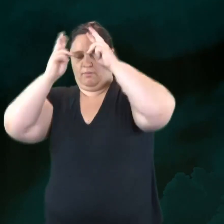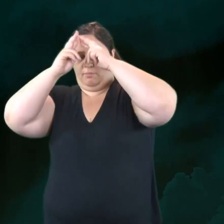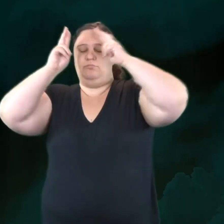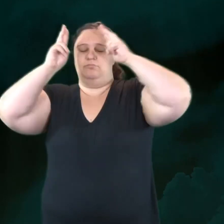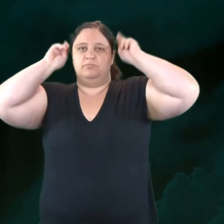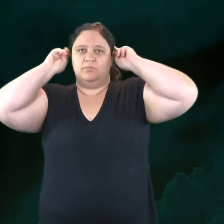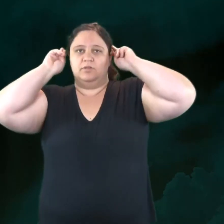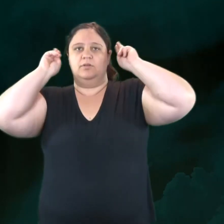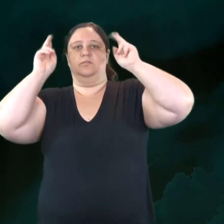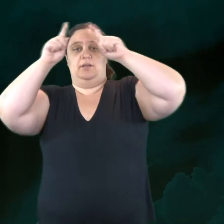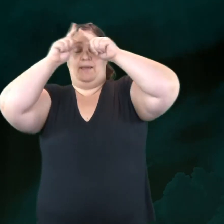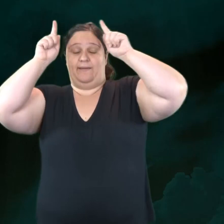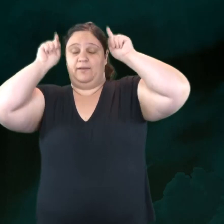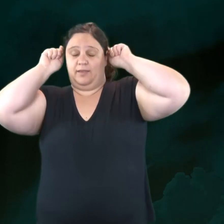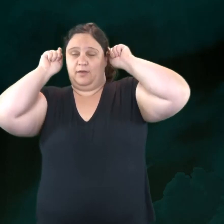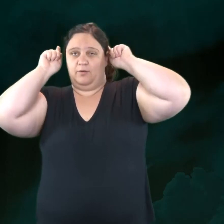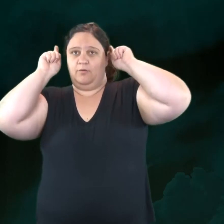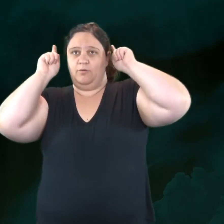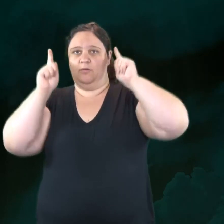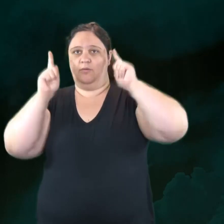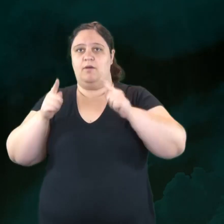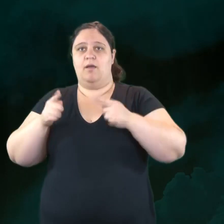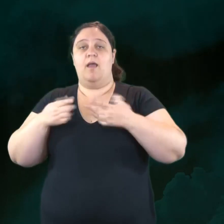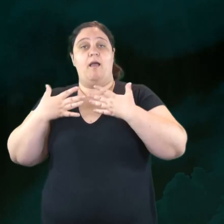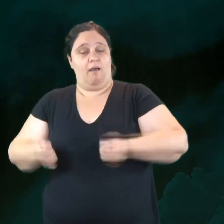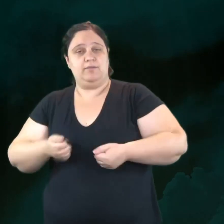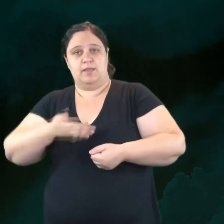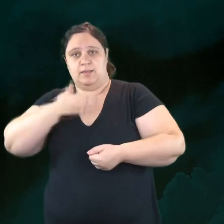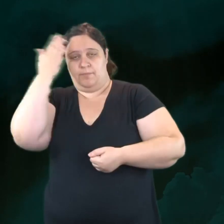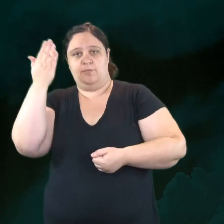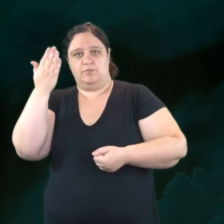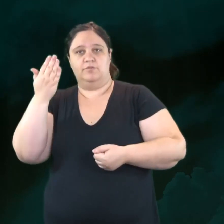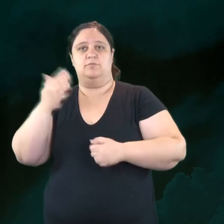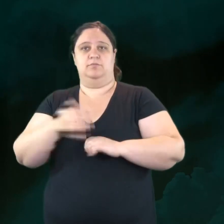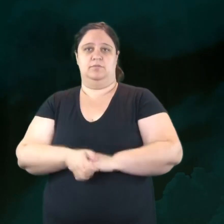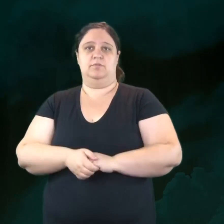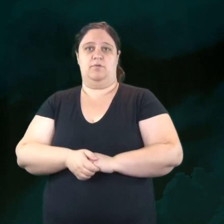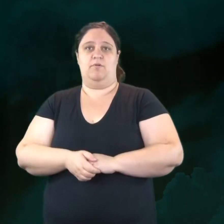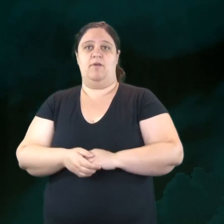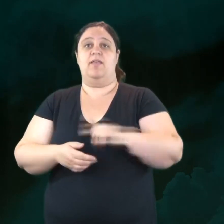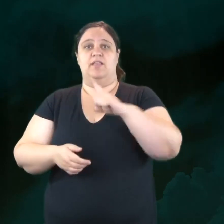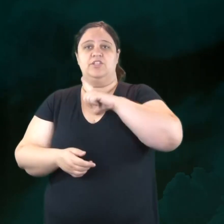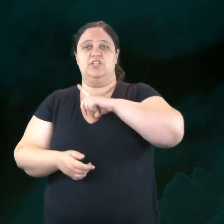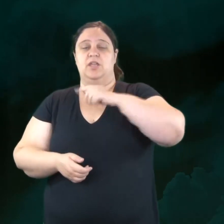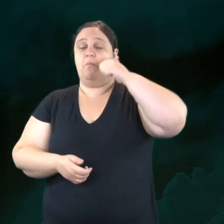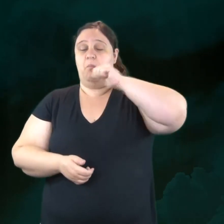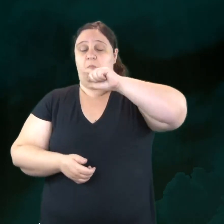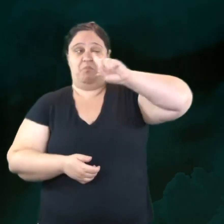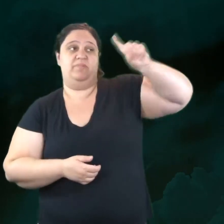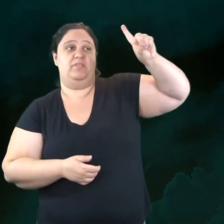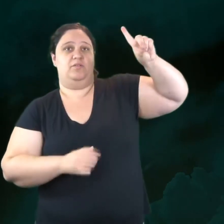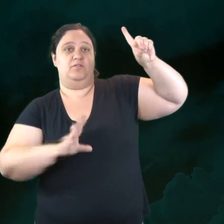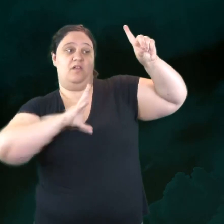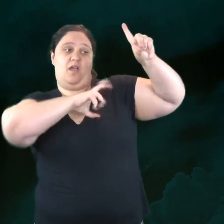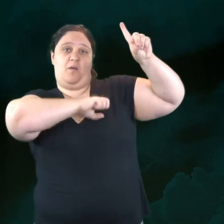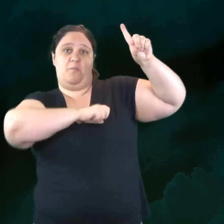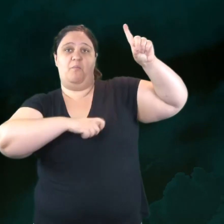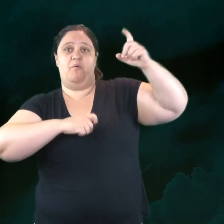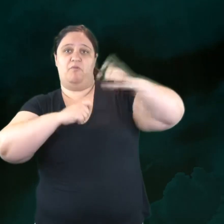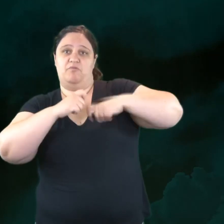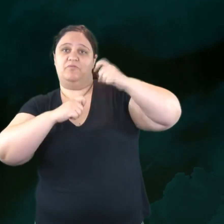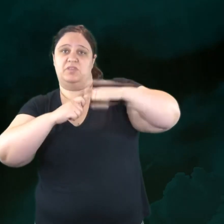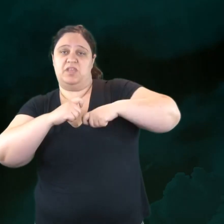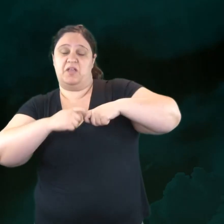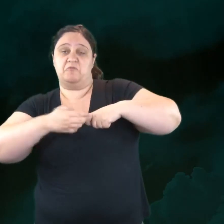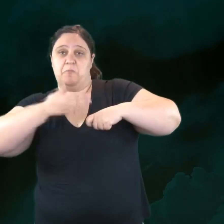muito a prostituição. A própria deusa Afrodite, a deusa do amor e do sexo, ali